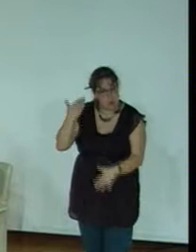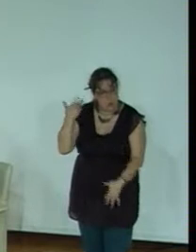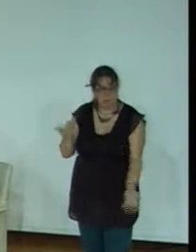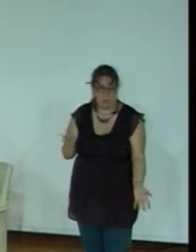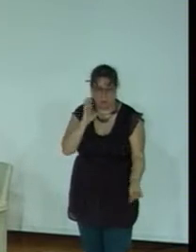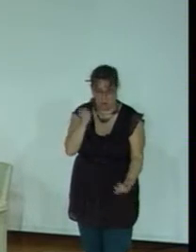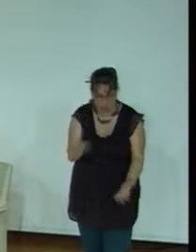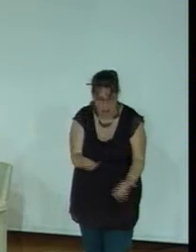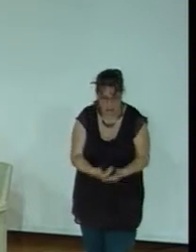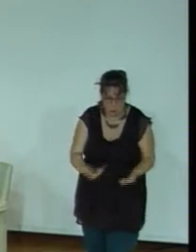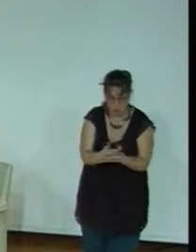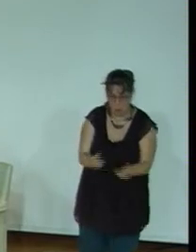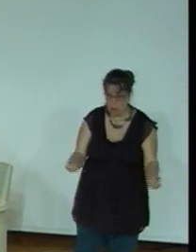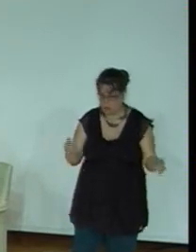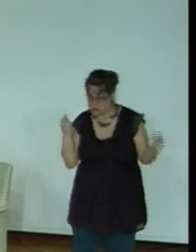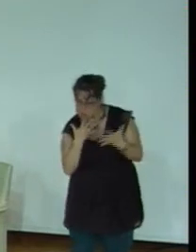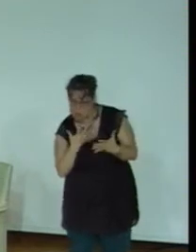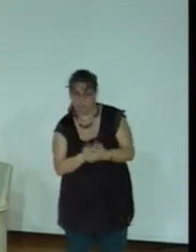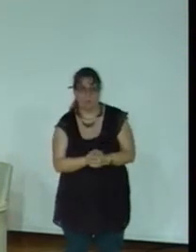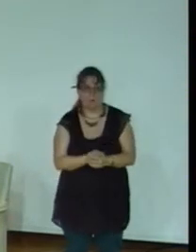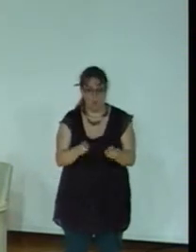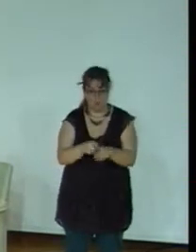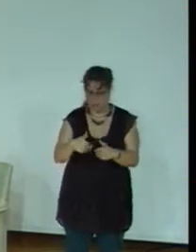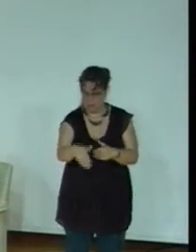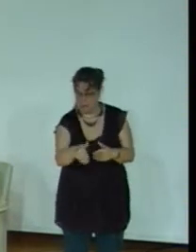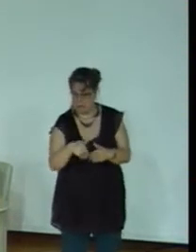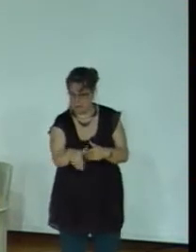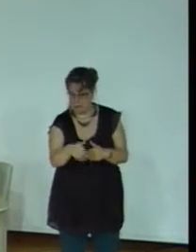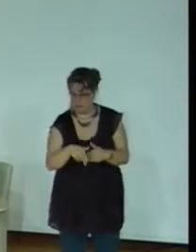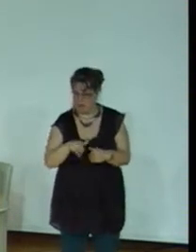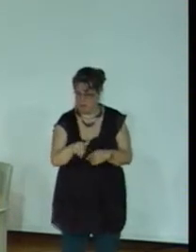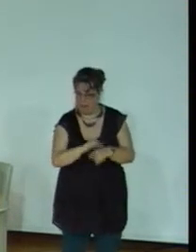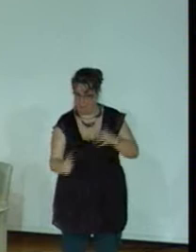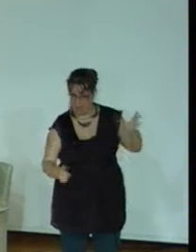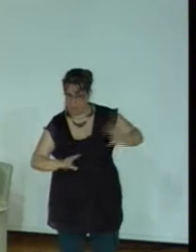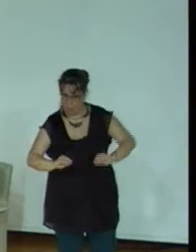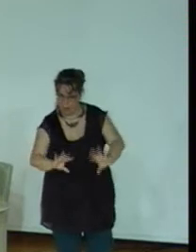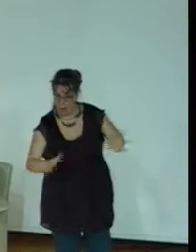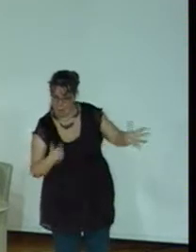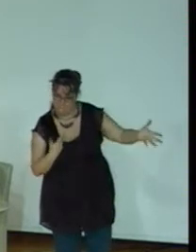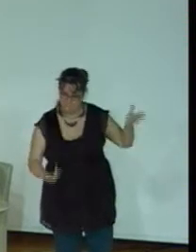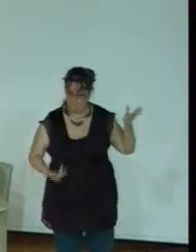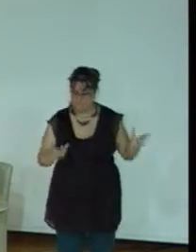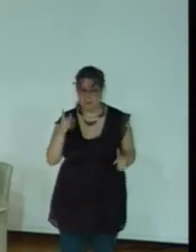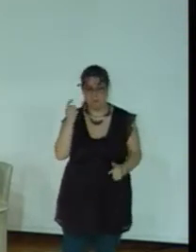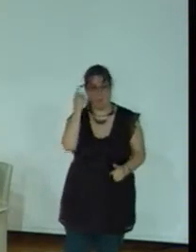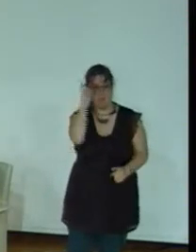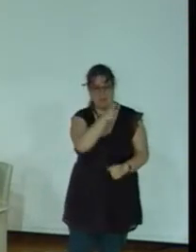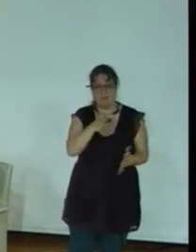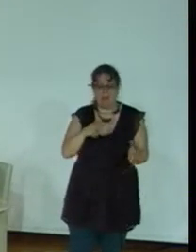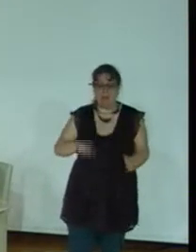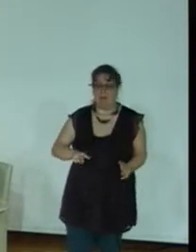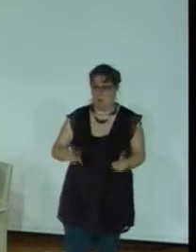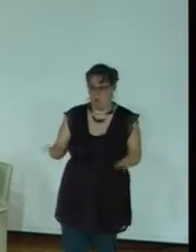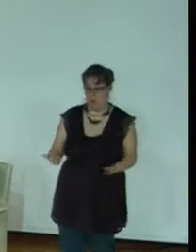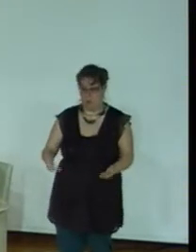et on a un petit peu de mal à anticiper la manière dont ça va être effectivement exécuté. Le fait est qu'aujourd'hui, on peut effectivement, la police peut